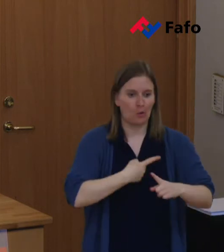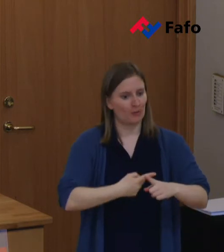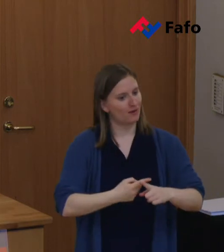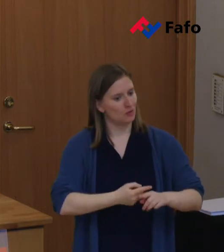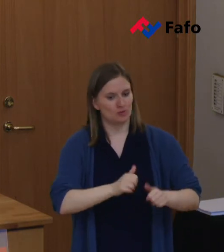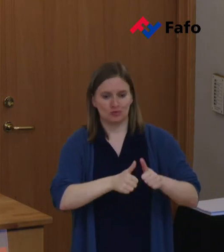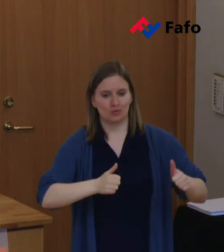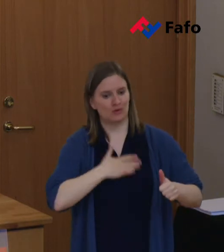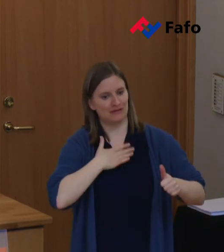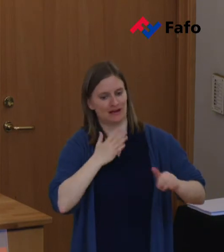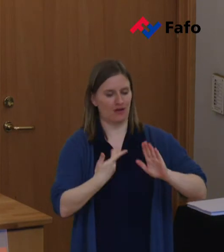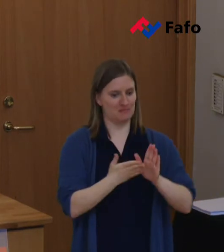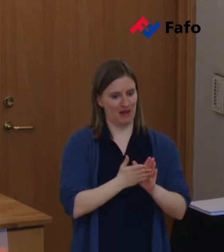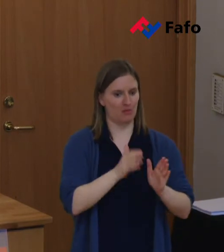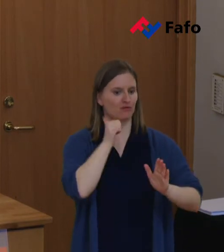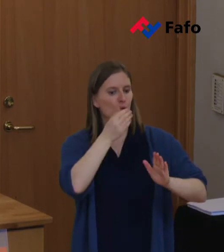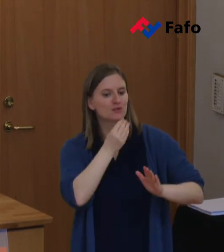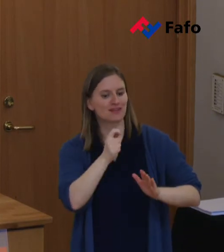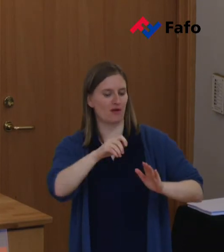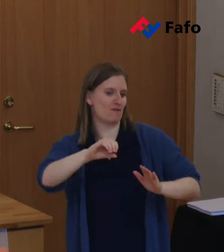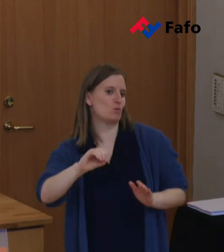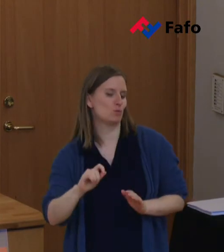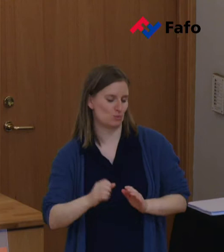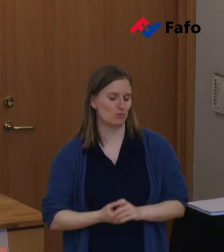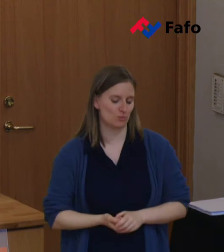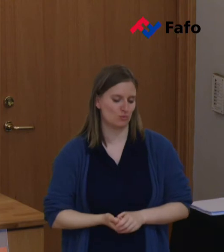på denne frokosten til FAFO.